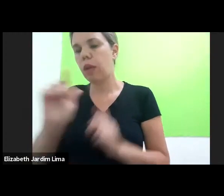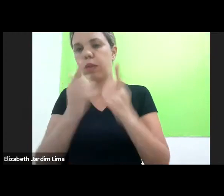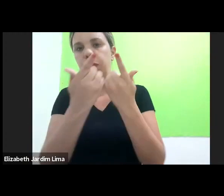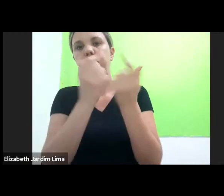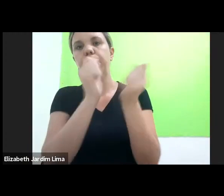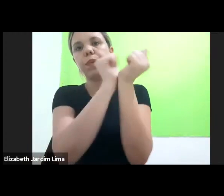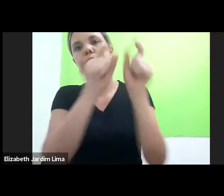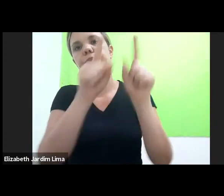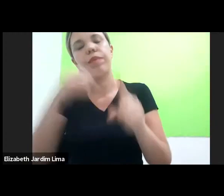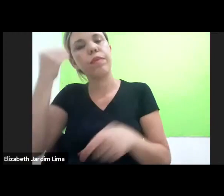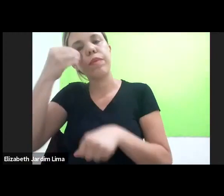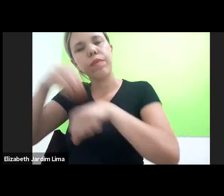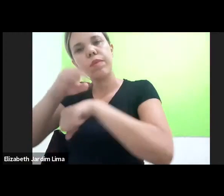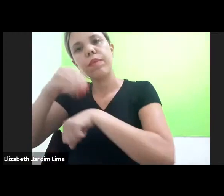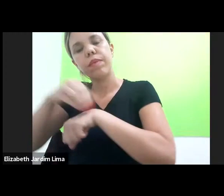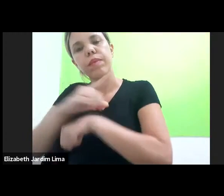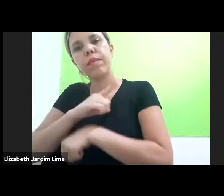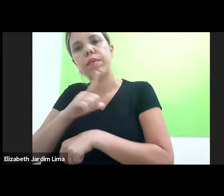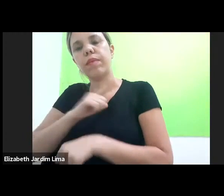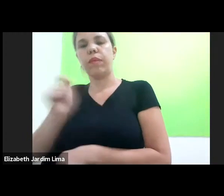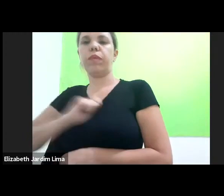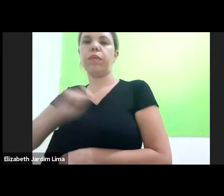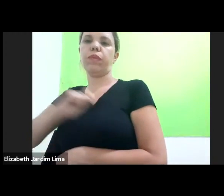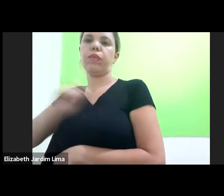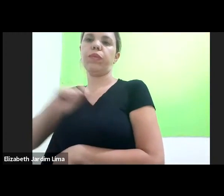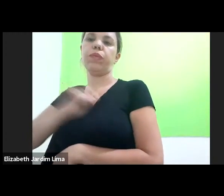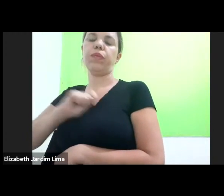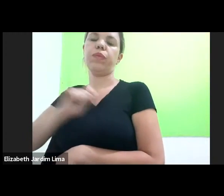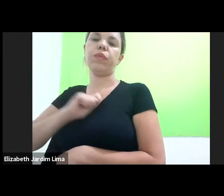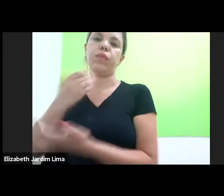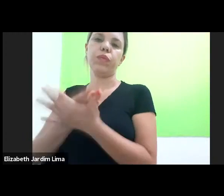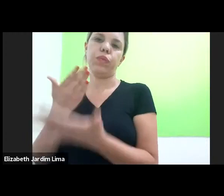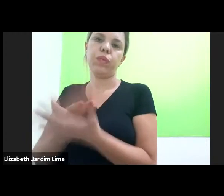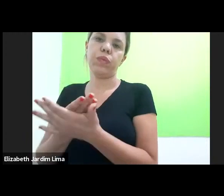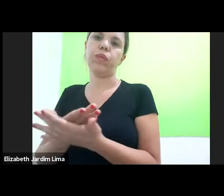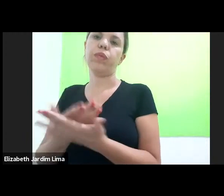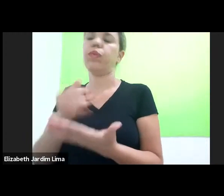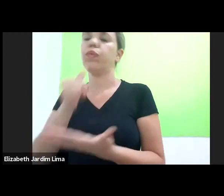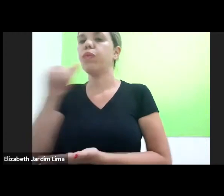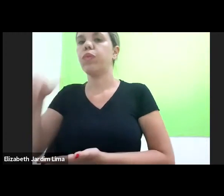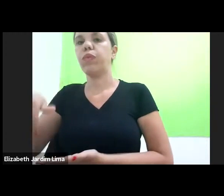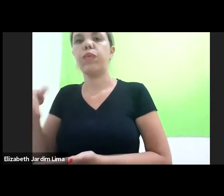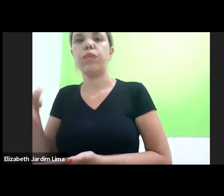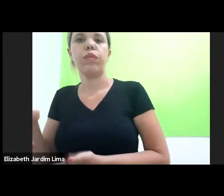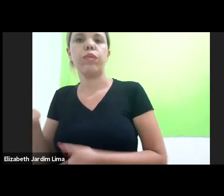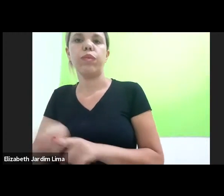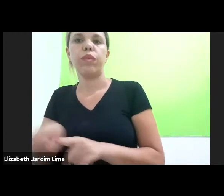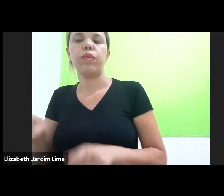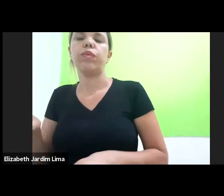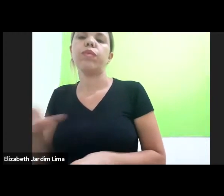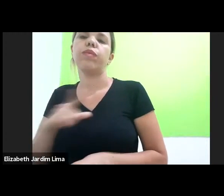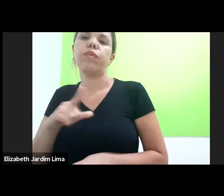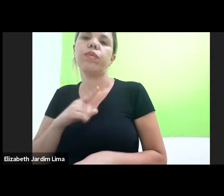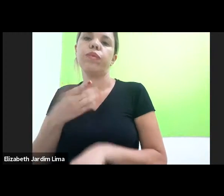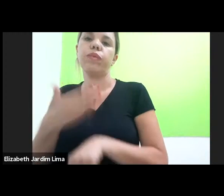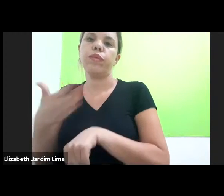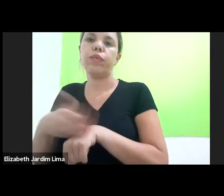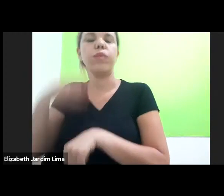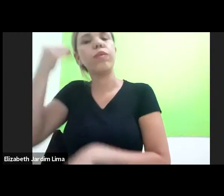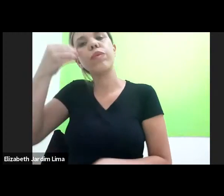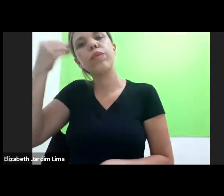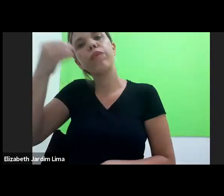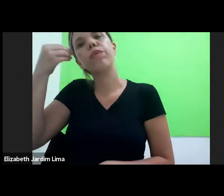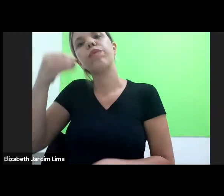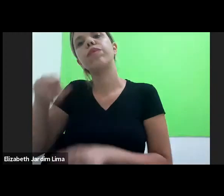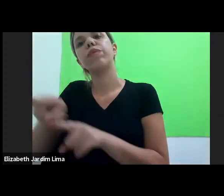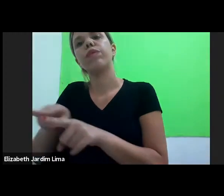né, que a gente teve na antropologia, né? Grandes exemplos é que se não houvesse aí uma prática de experiência entre a